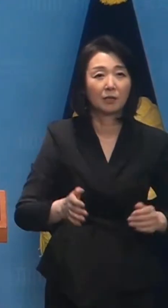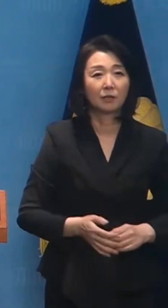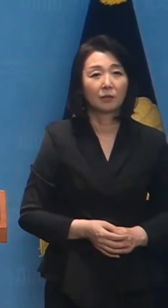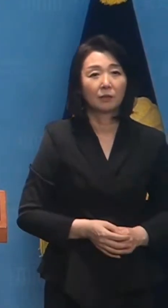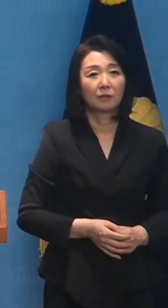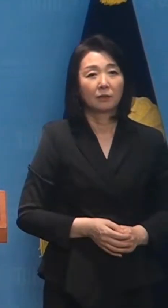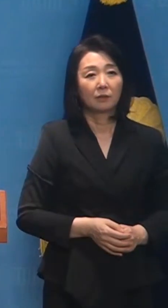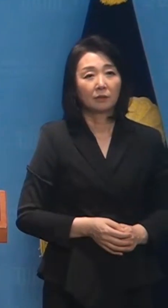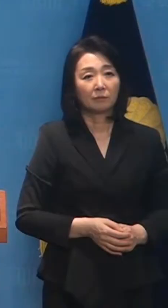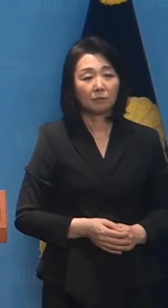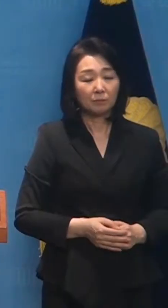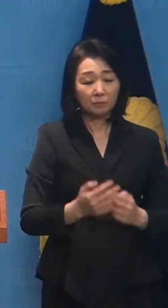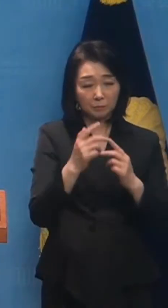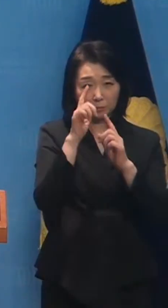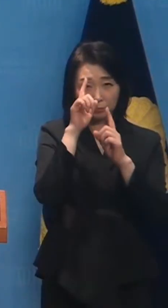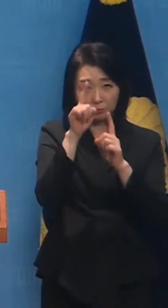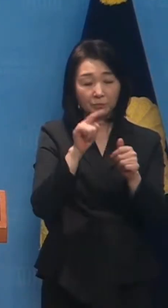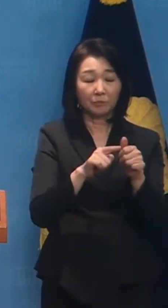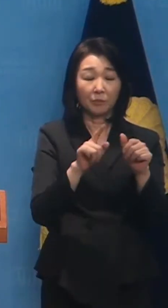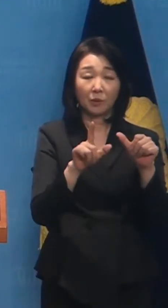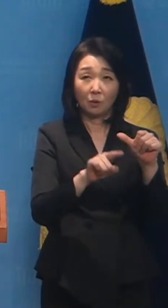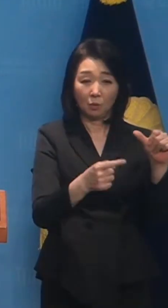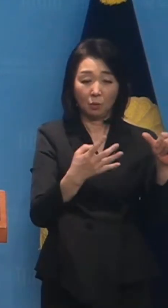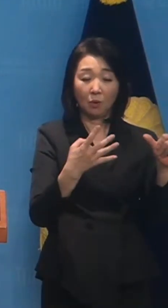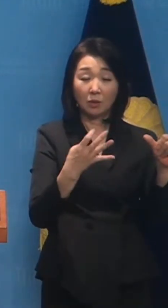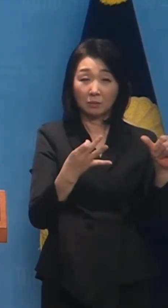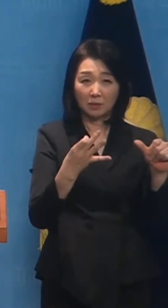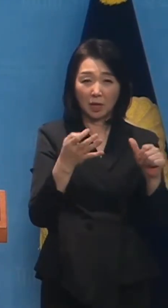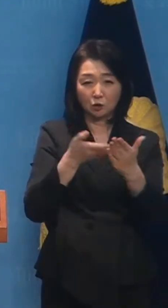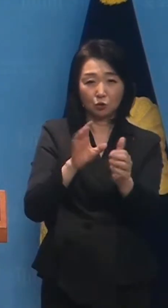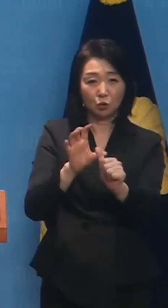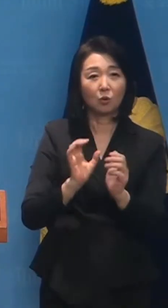하겠습니다. 이준석 후보는 5월 14일 한 보도를